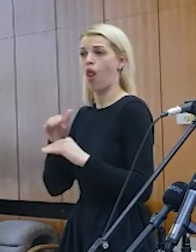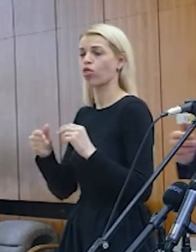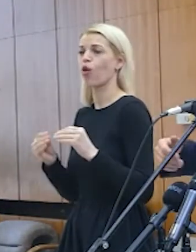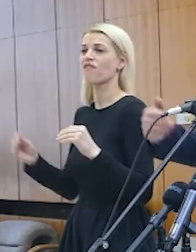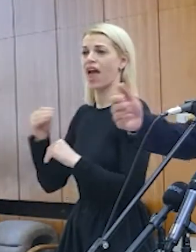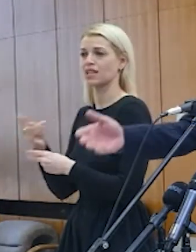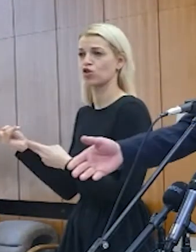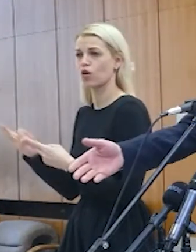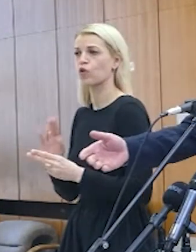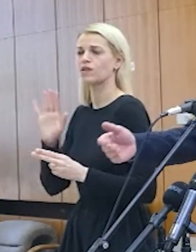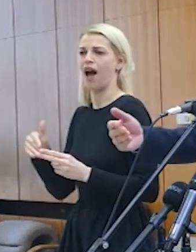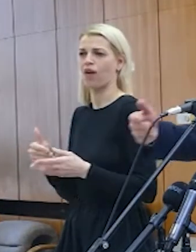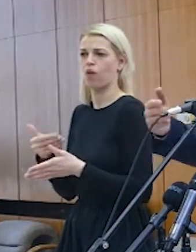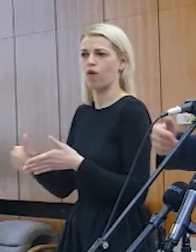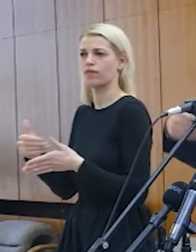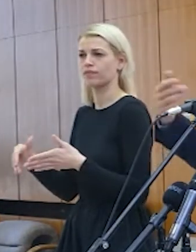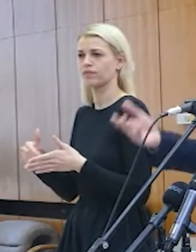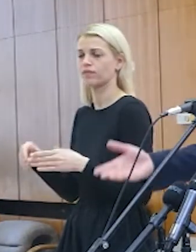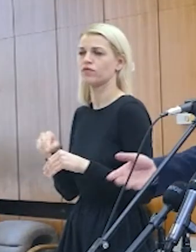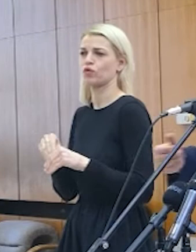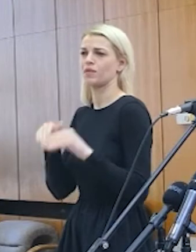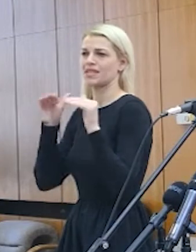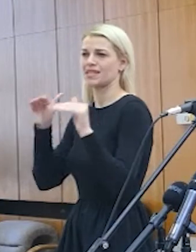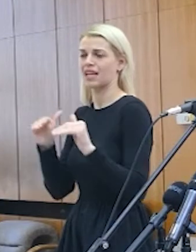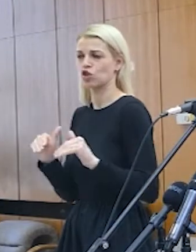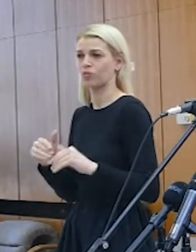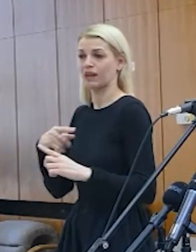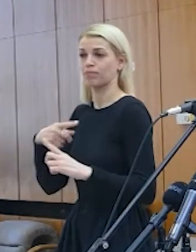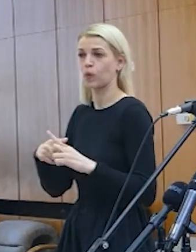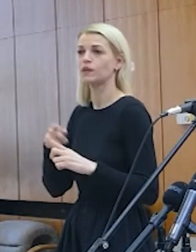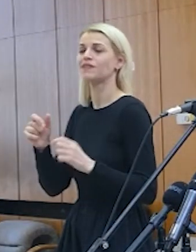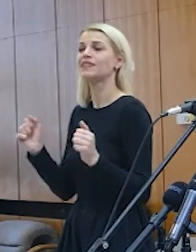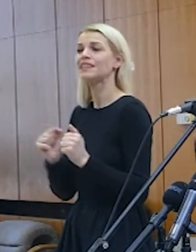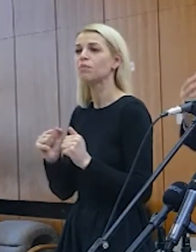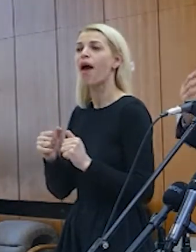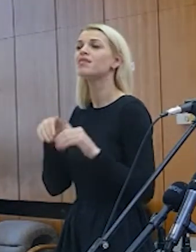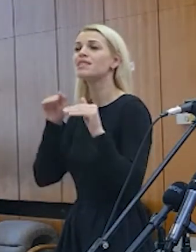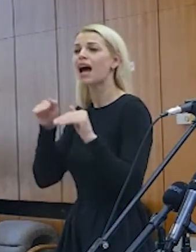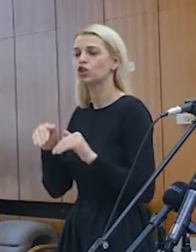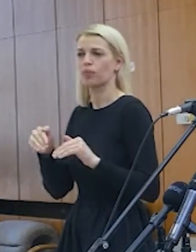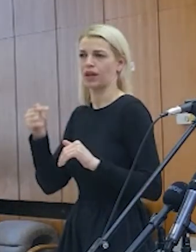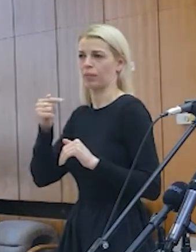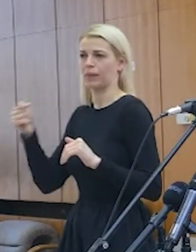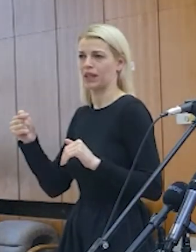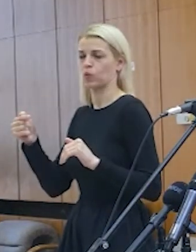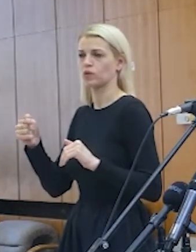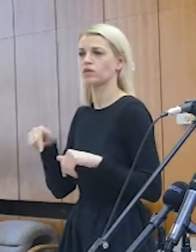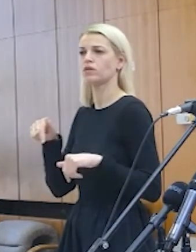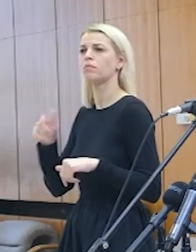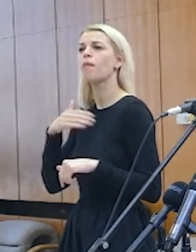sa spotrebuje, rozdiel ide do zásobníkov a v zime zase sa zo zásobníkov vyberá. Máme najmä dva veľké tu na